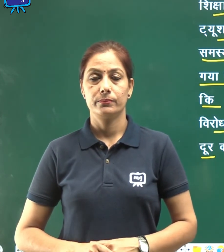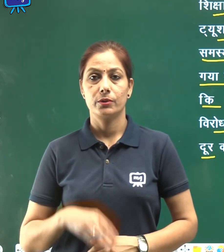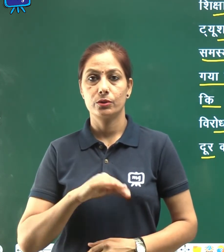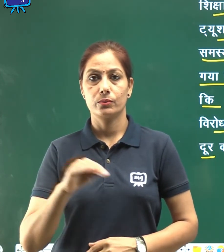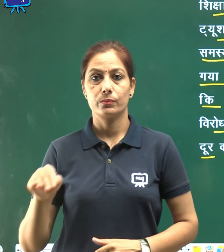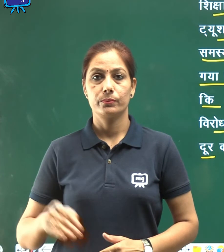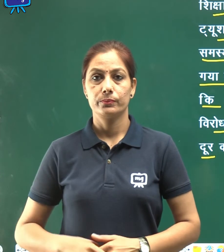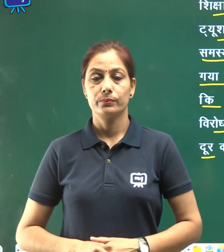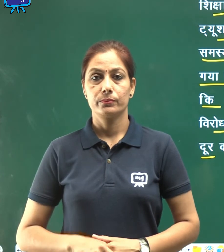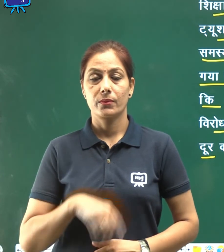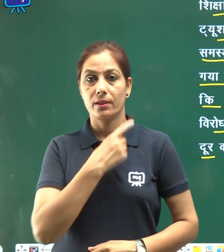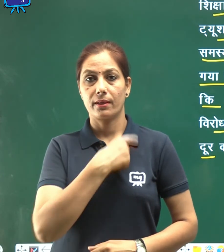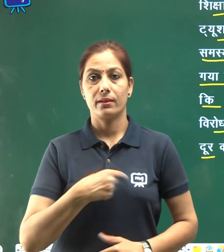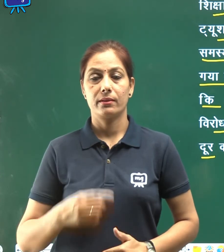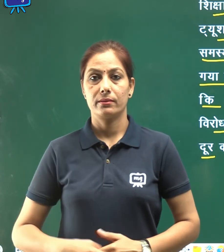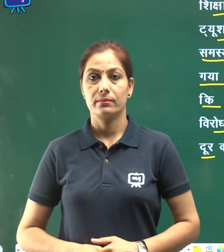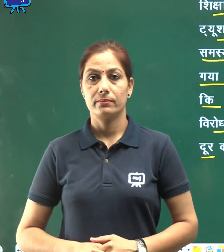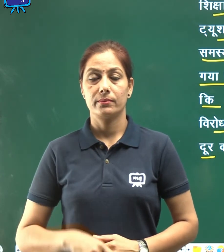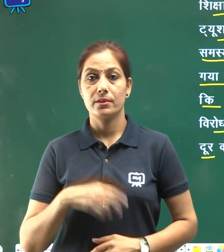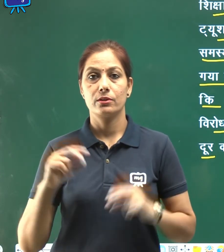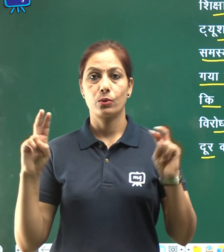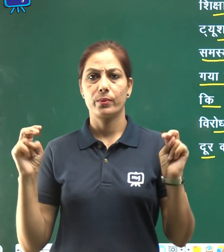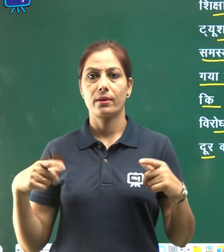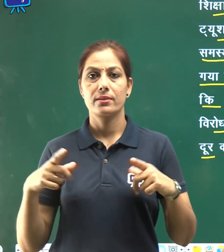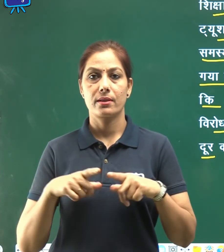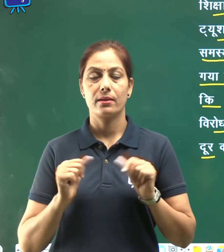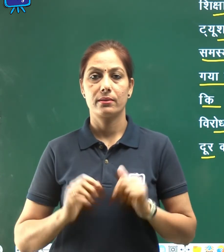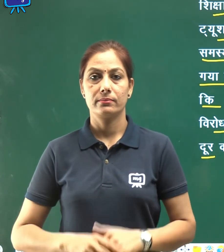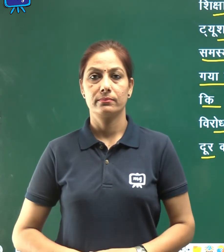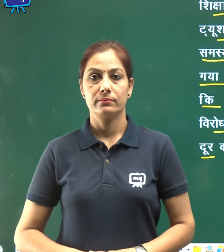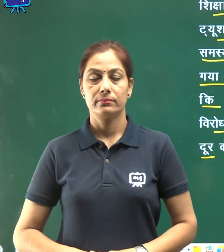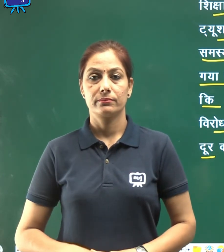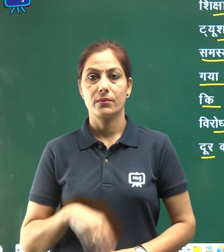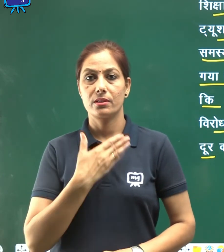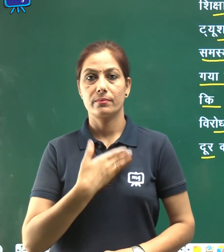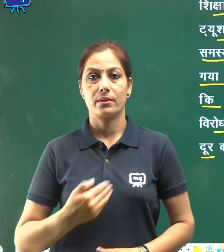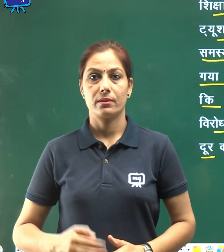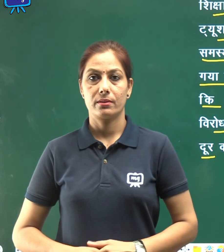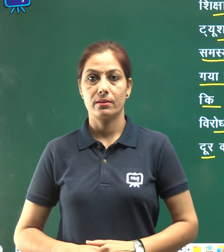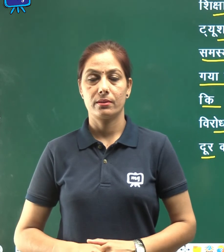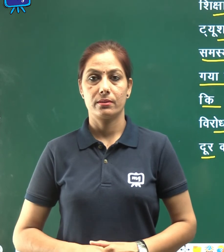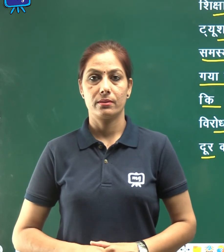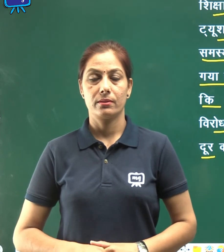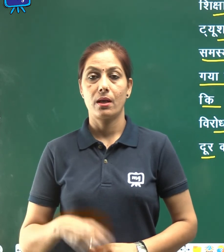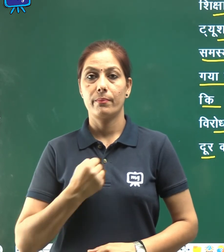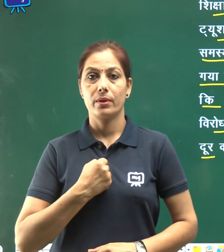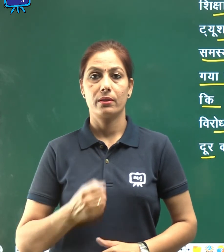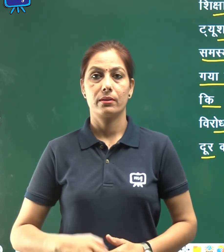बच्चों, ये था इस अध्याय का सार, जिसमें